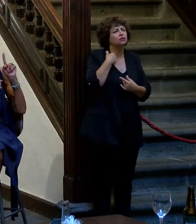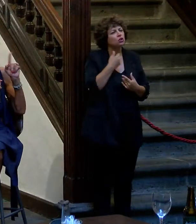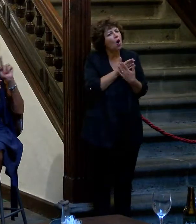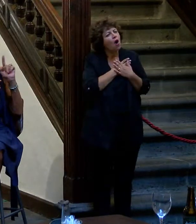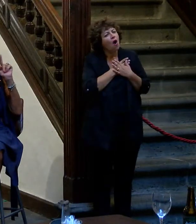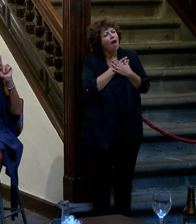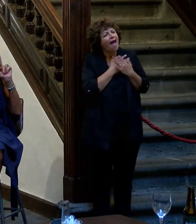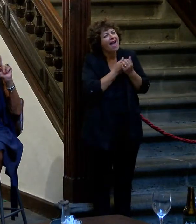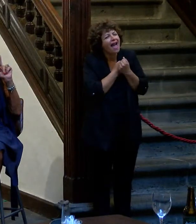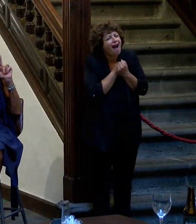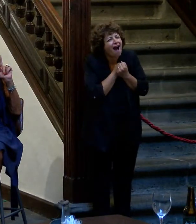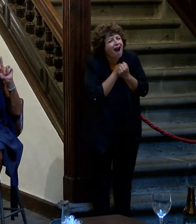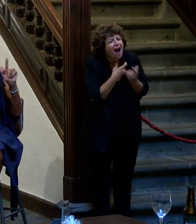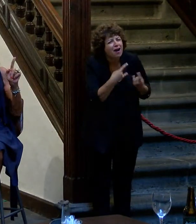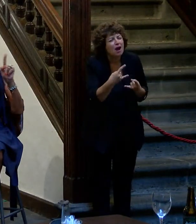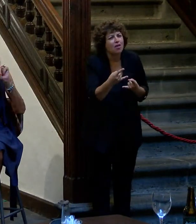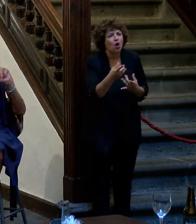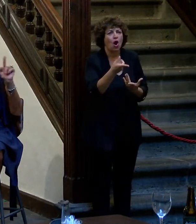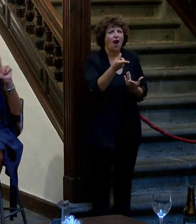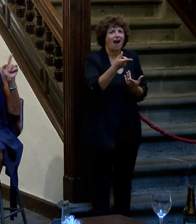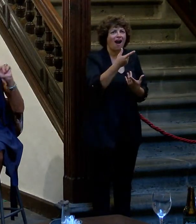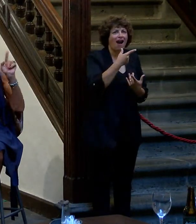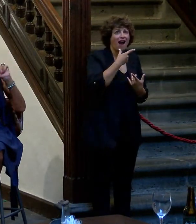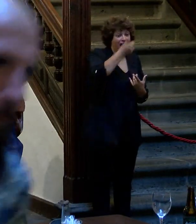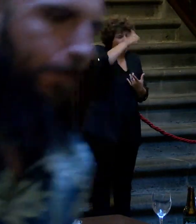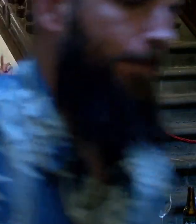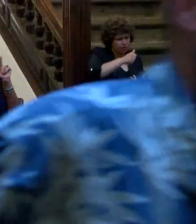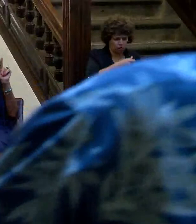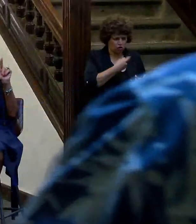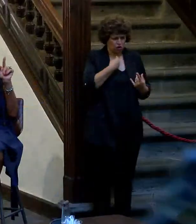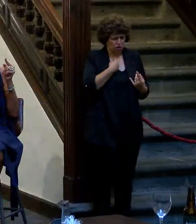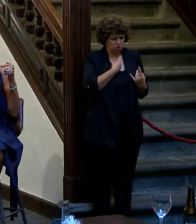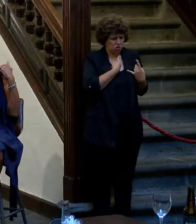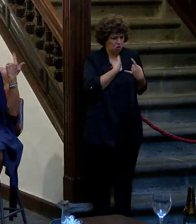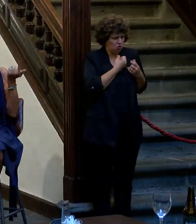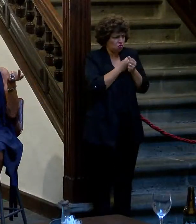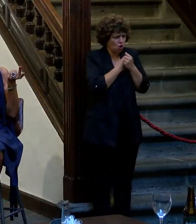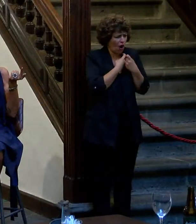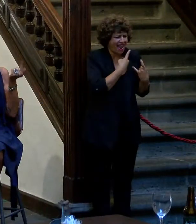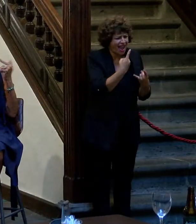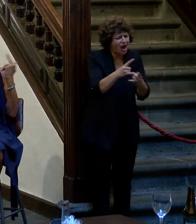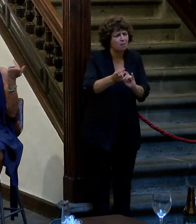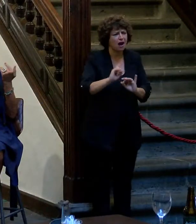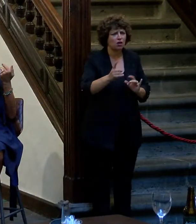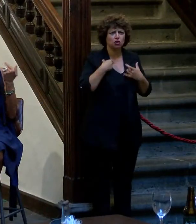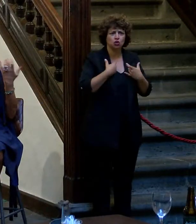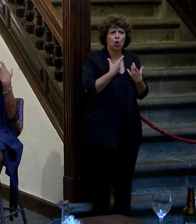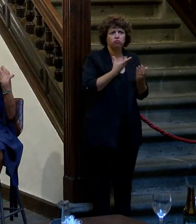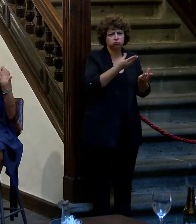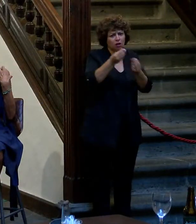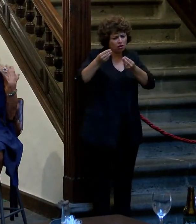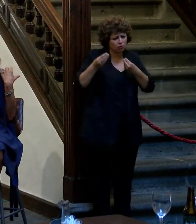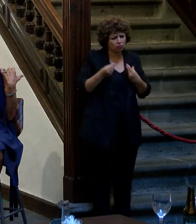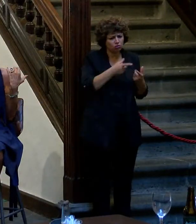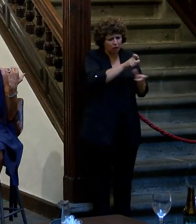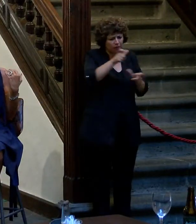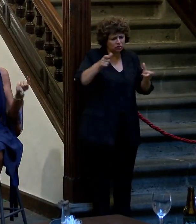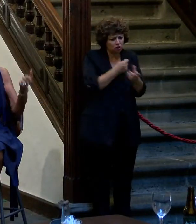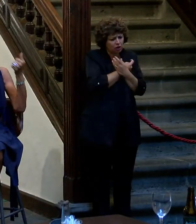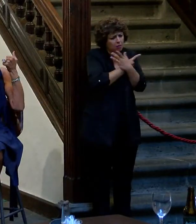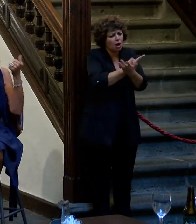amado a hombres con los que no me he acostado no es necesario acostarte con todas las personas que amo a mi vida he amado a gente con las que no me he acostado y la he amado